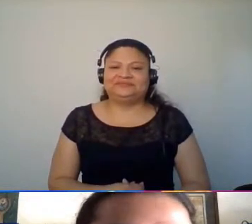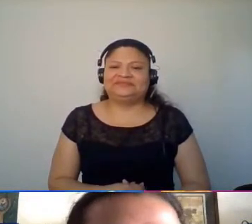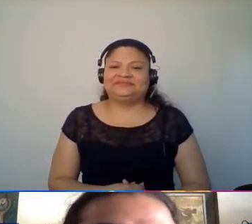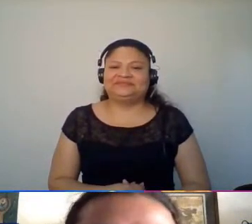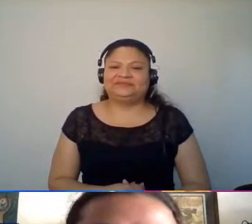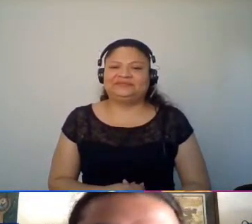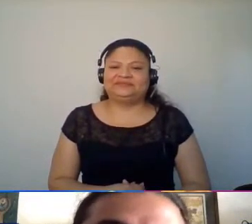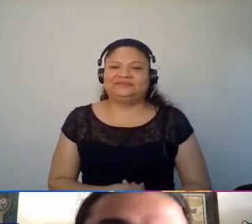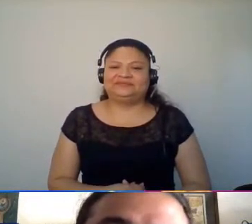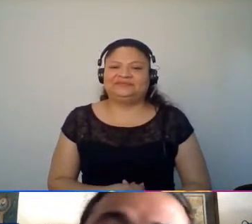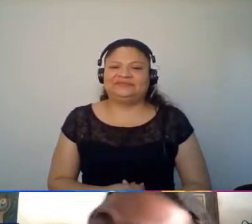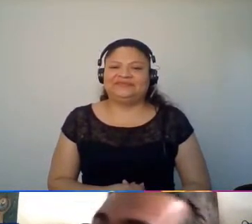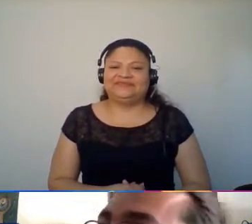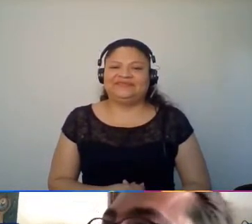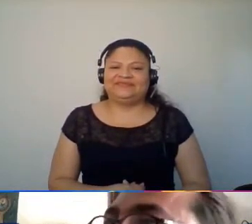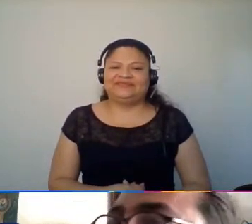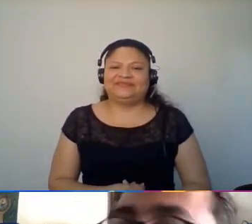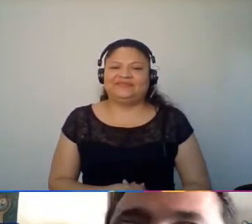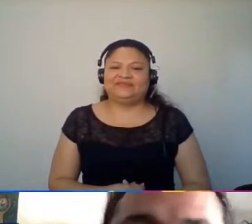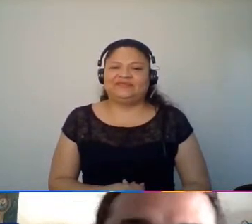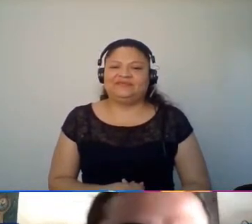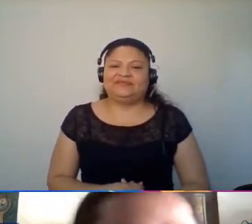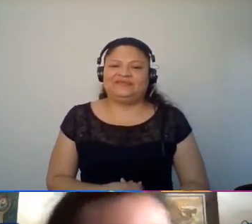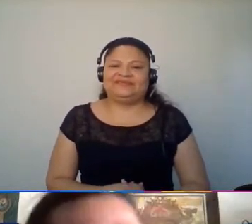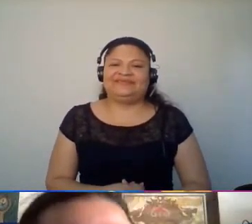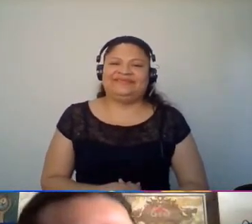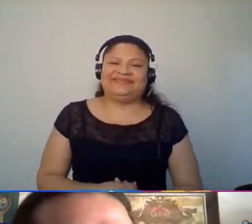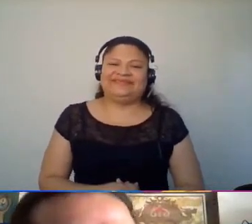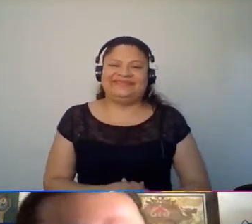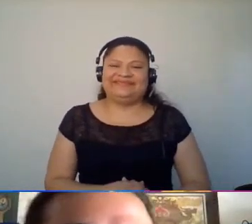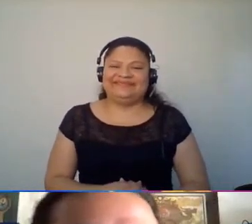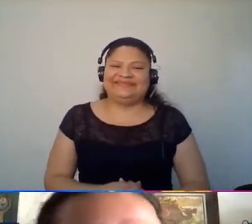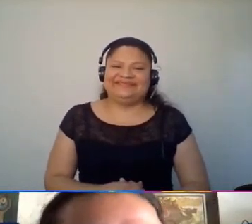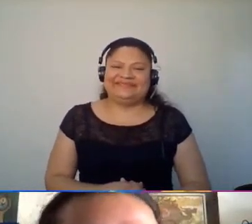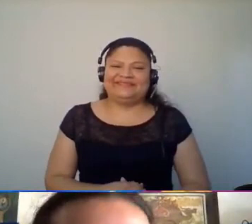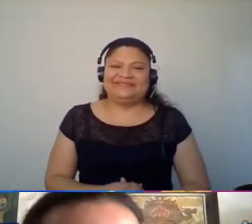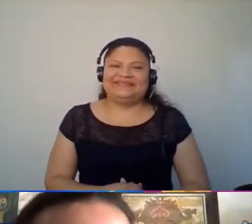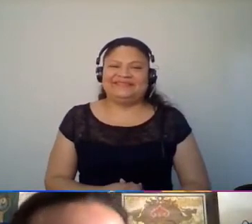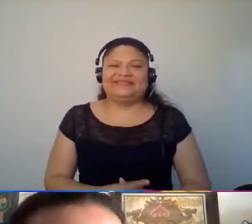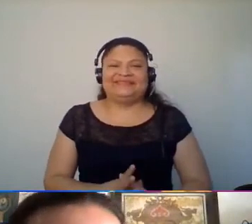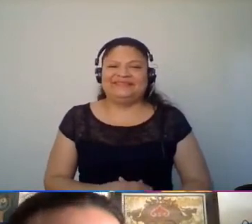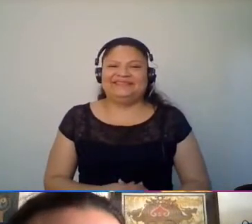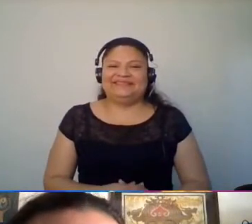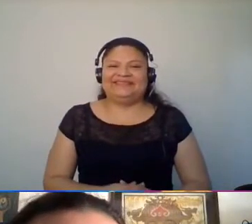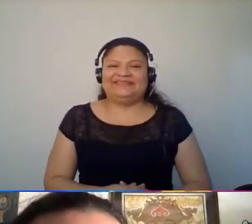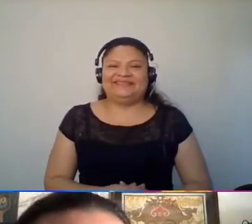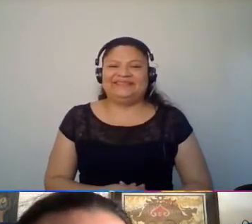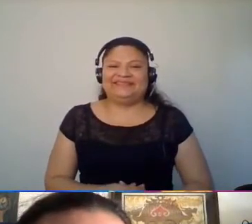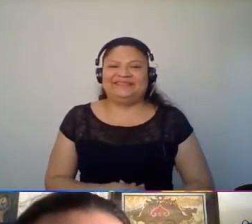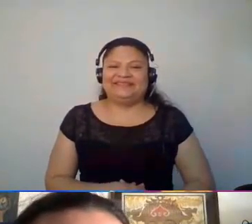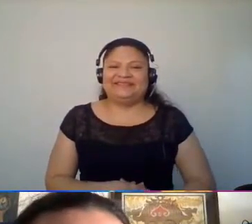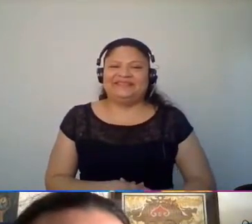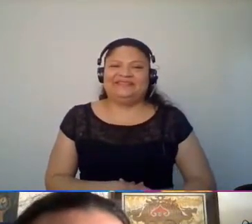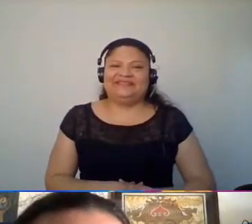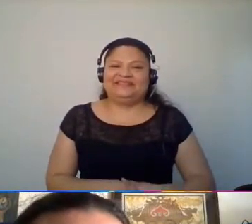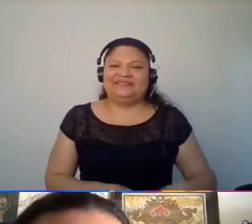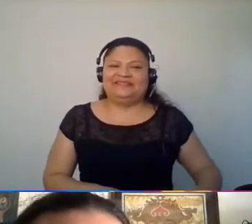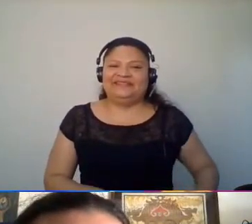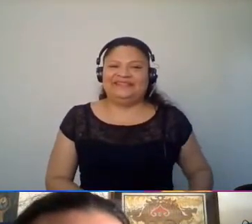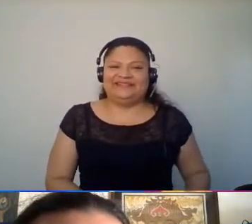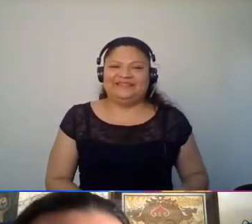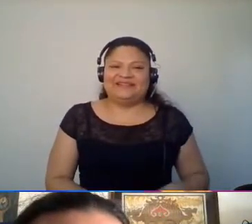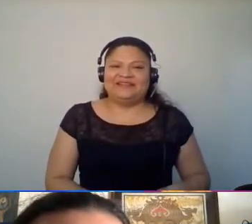responder ahorita o no. Ustedes díganme, ¿lo discutimos después o digan algo? ¿Qué opinan ustedes?